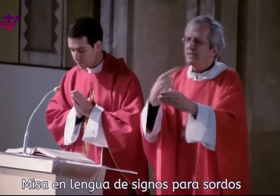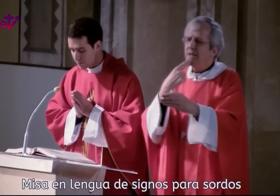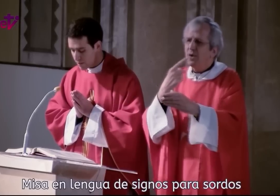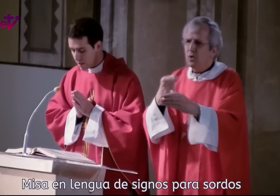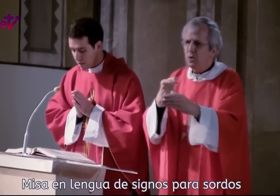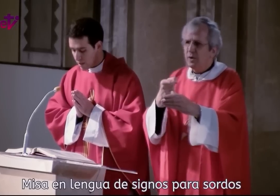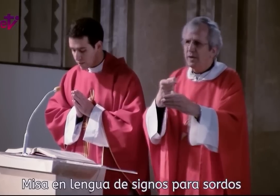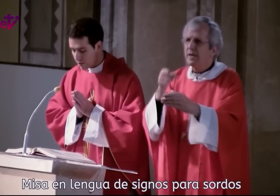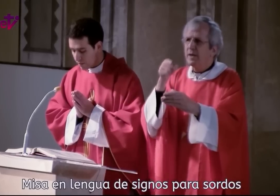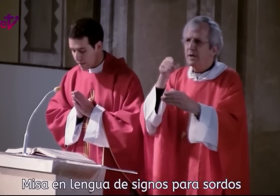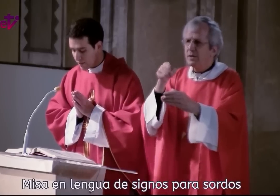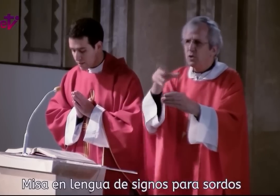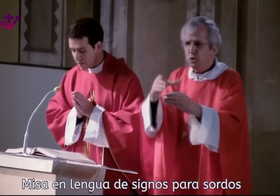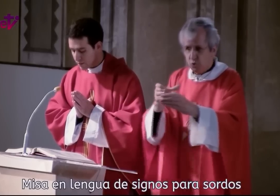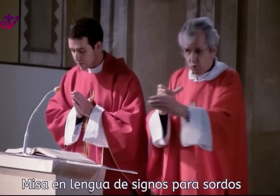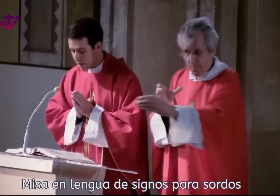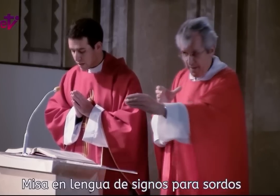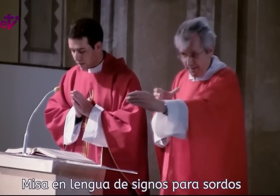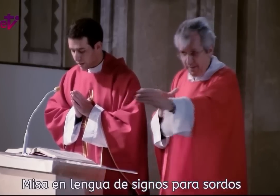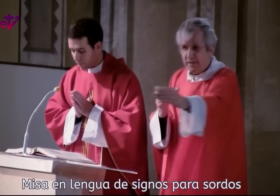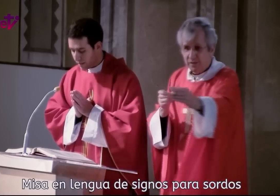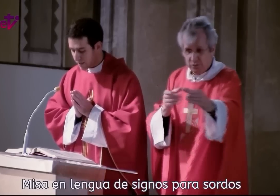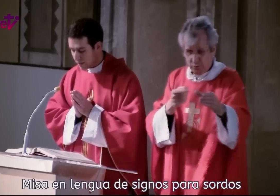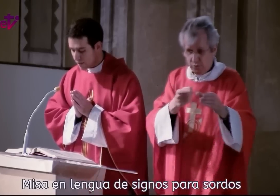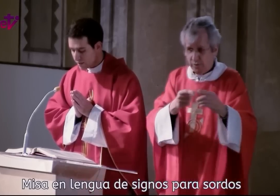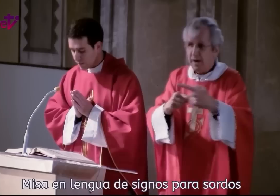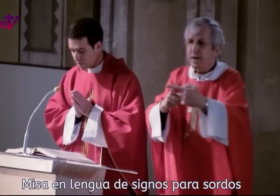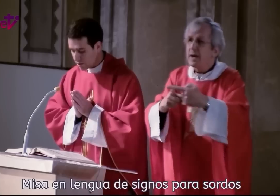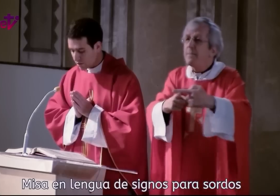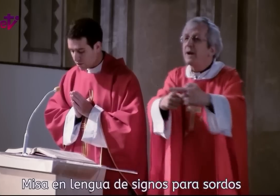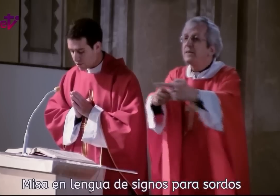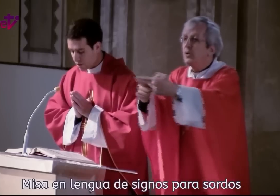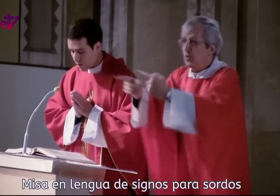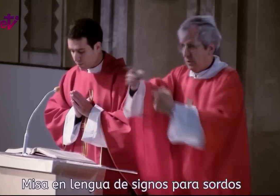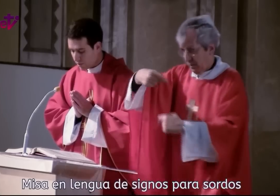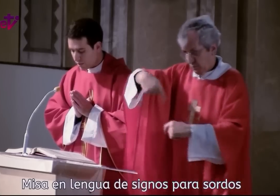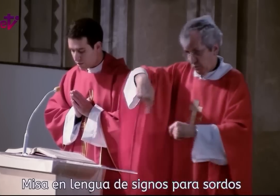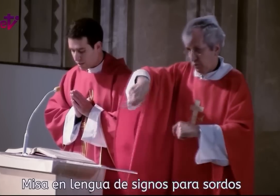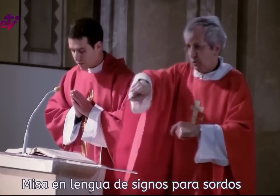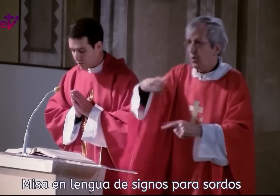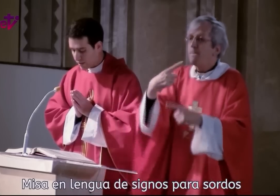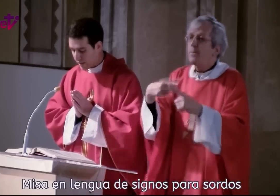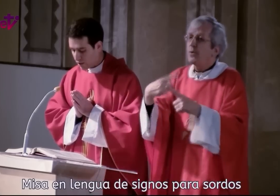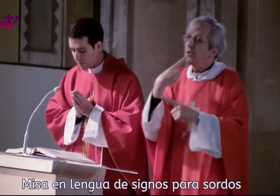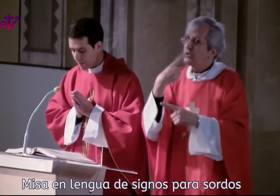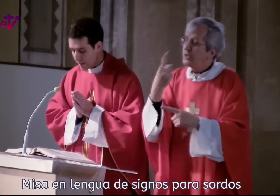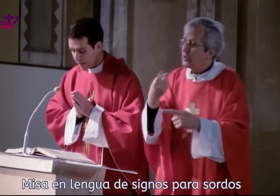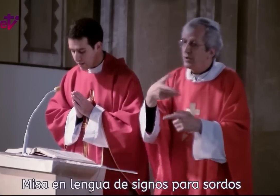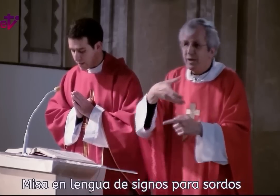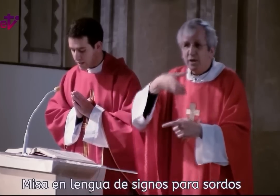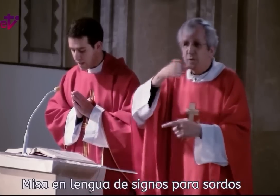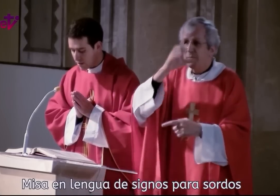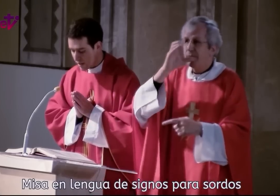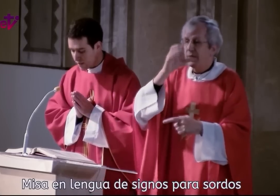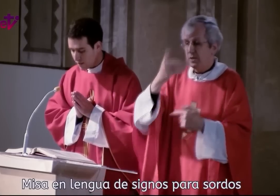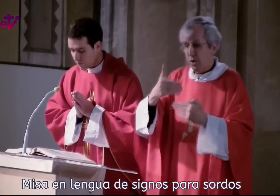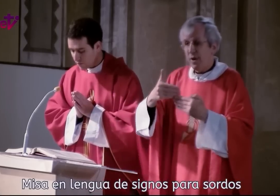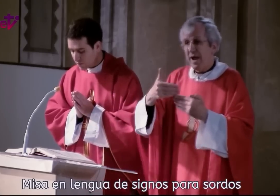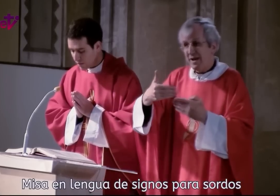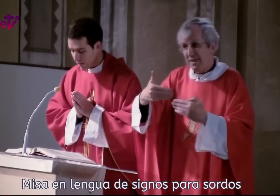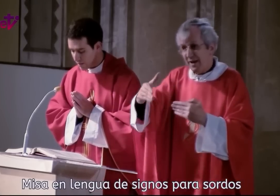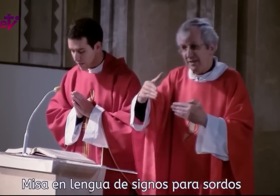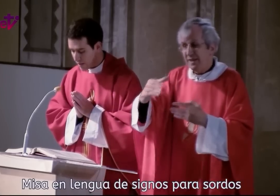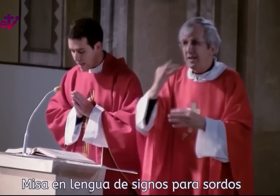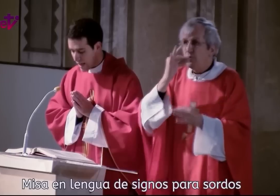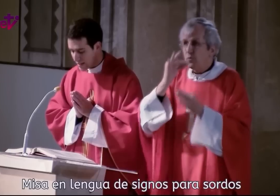dijo: tomad esto, repartidlo entre vosotros, porque os digo que no beberé desde ahora del